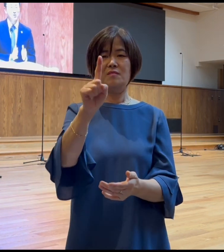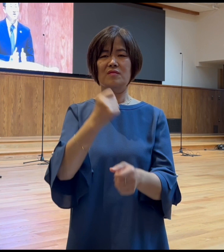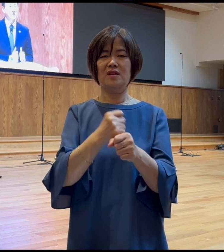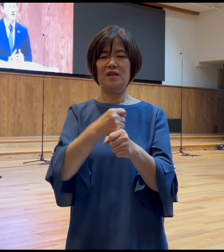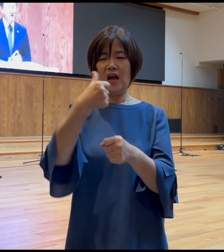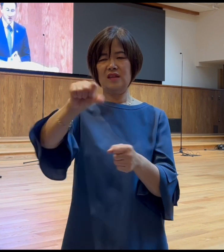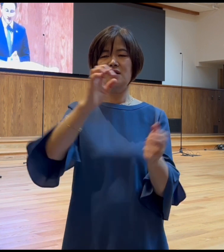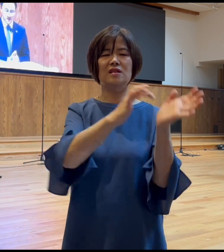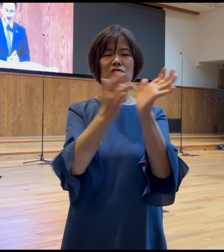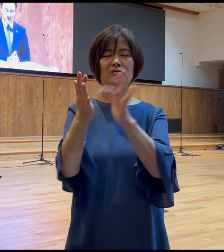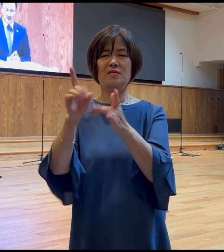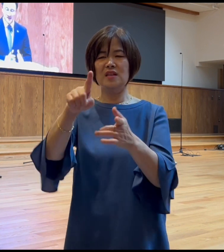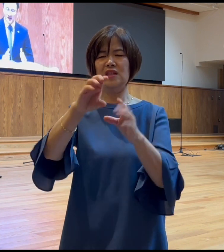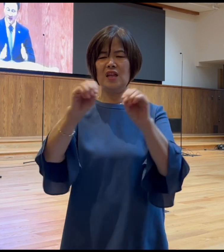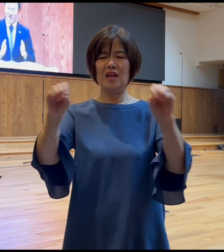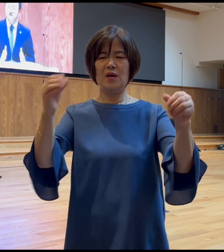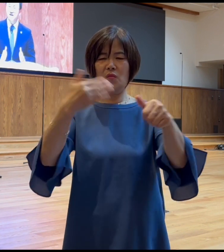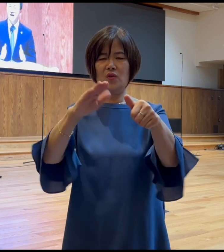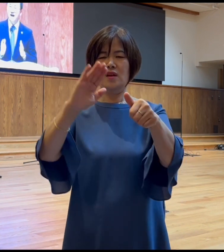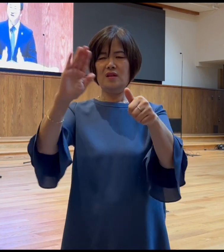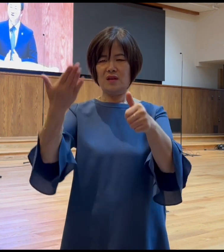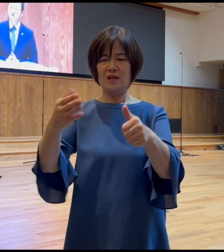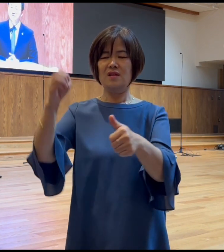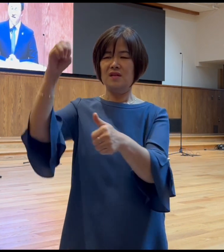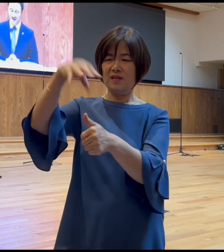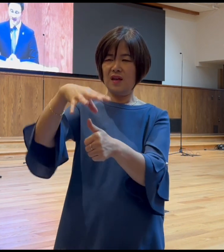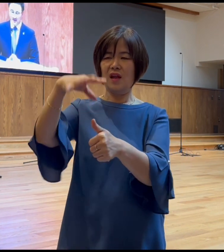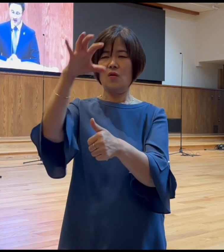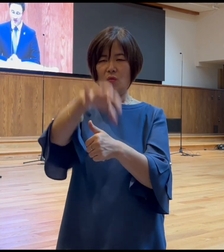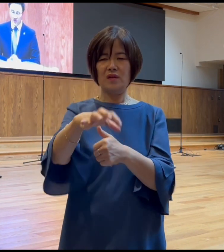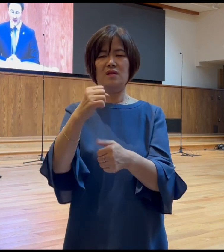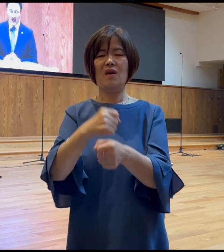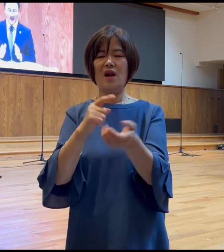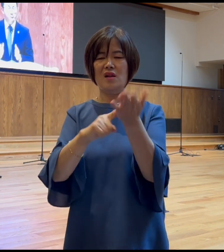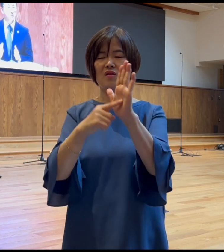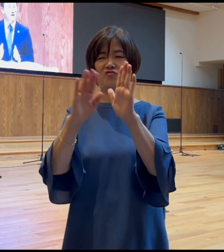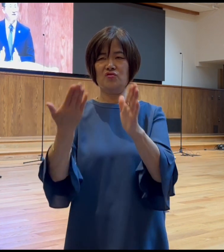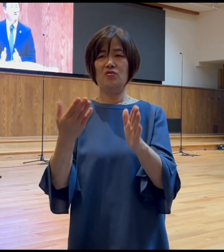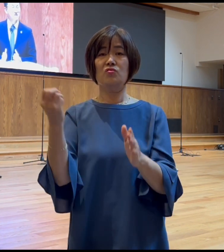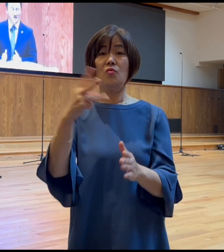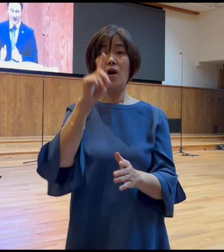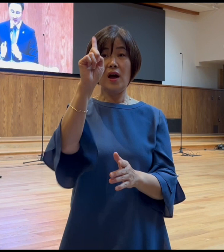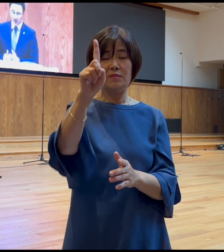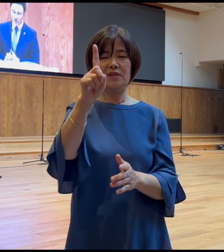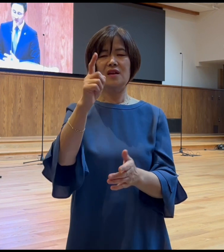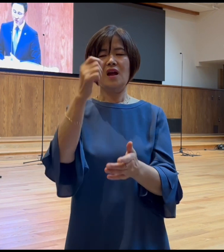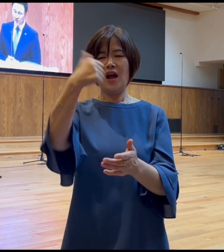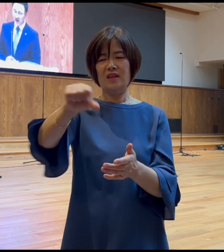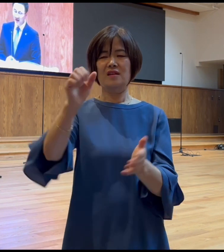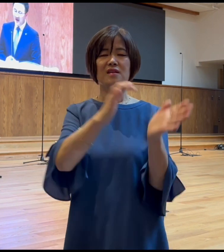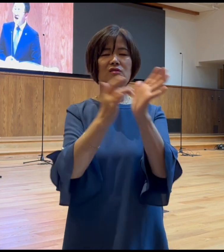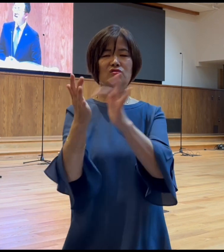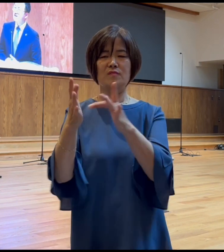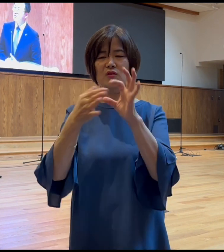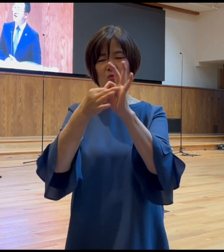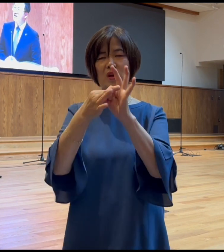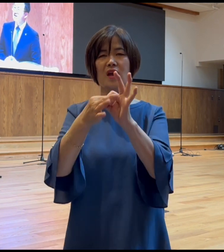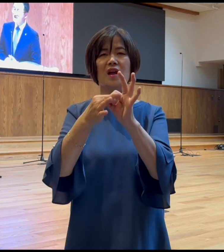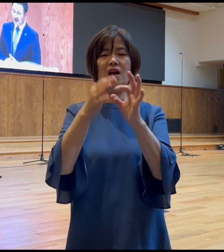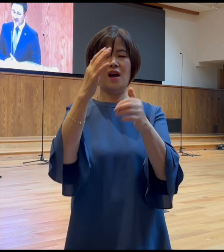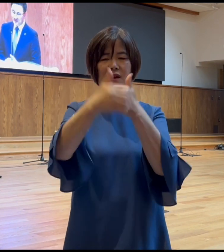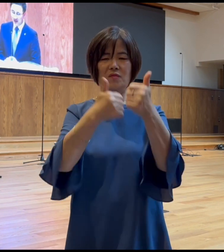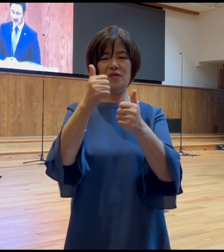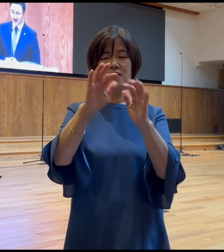땅에 보내셨다라는 것을 세례의 현장에 알리셨습니다. 또한 하나뿐인 아들 예수님을 통해